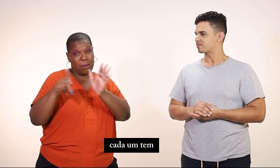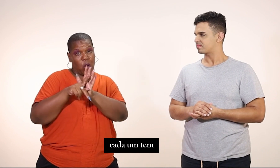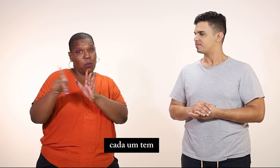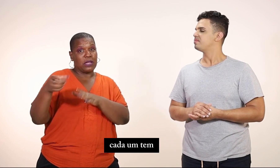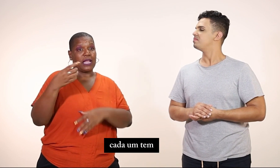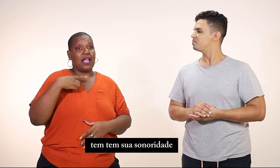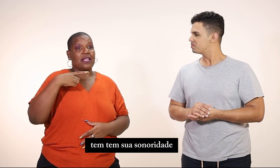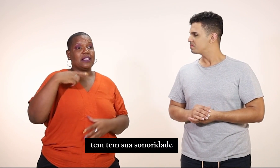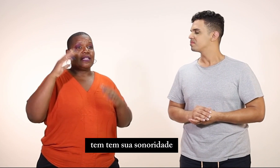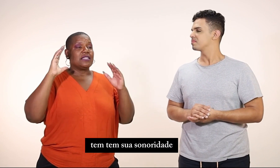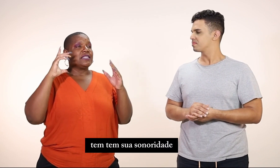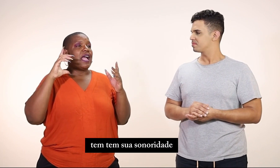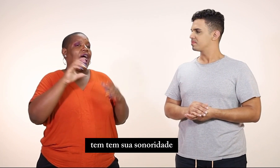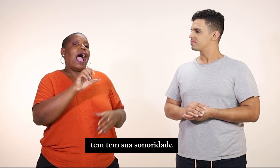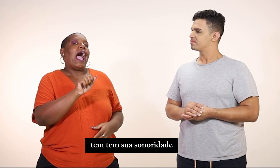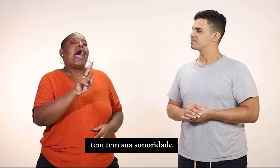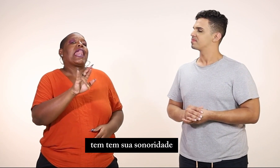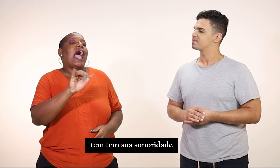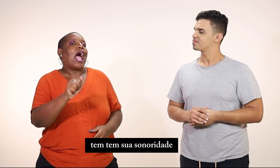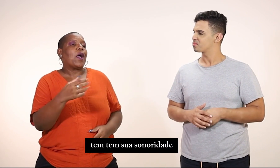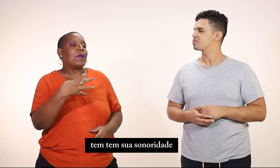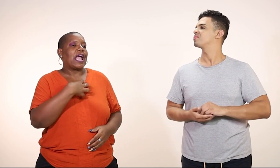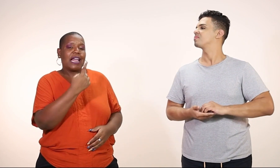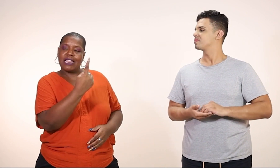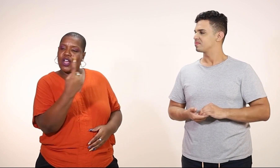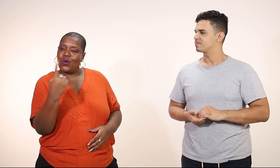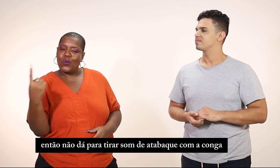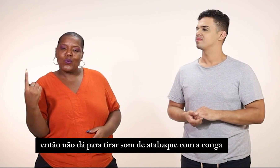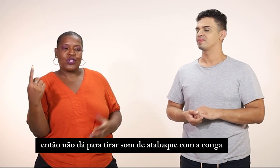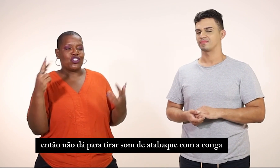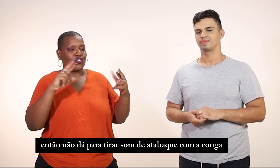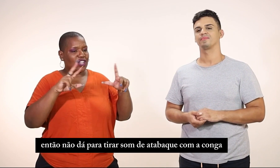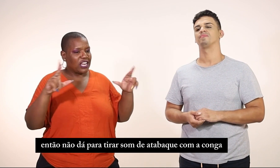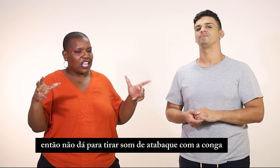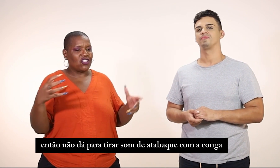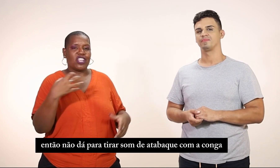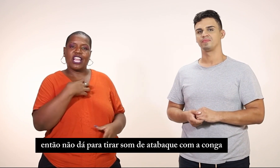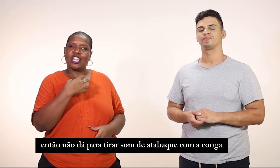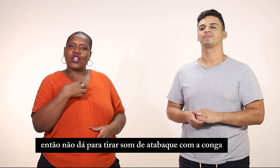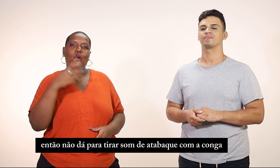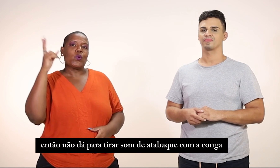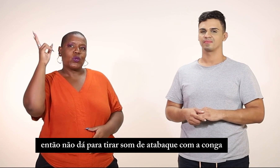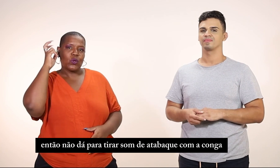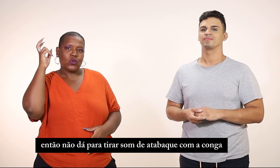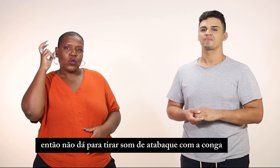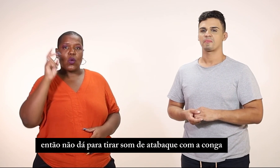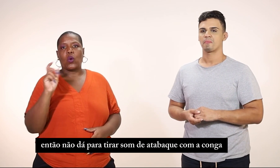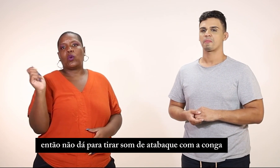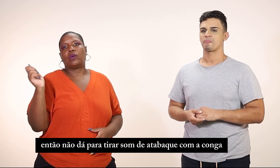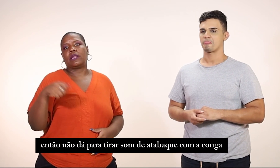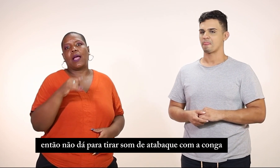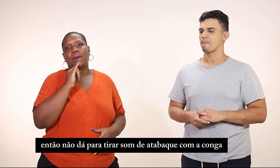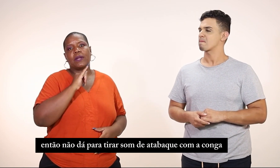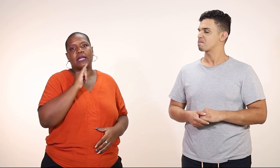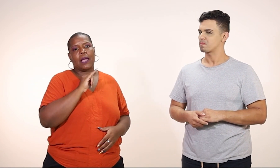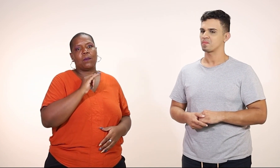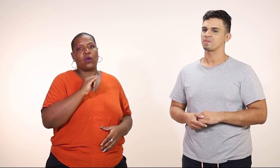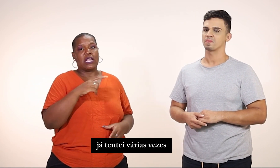um tem sua sonoridade. Então, não dá pra tirar som de atabaque com a conga. Já